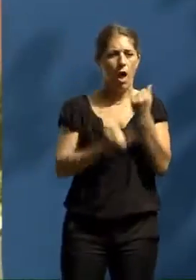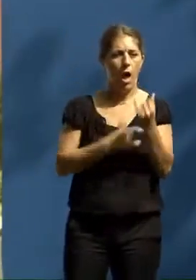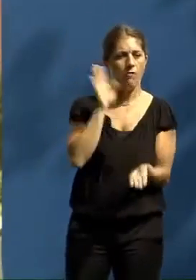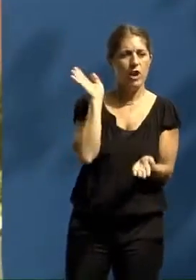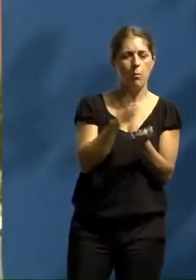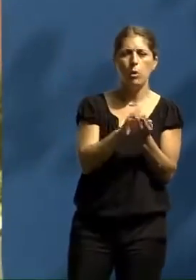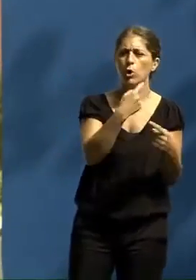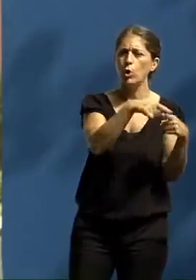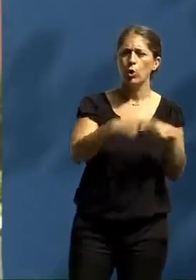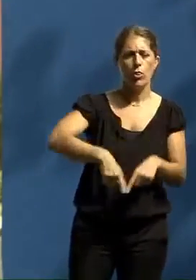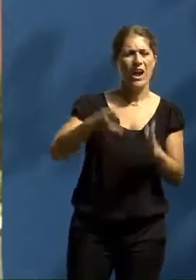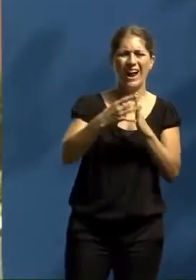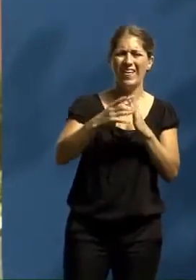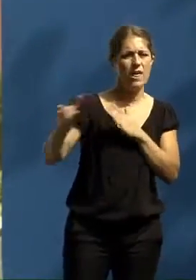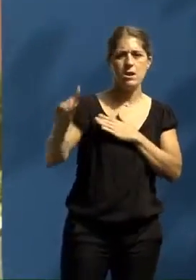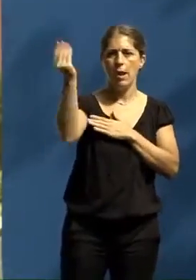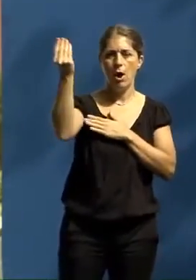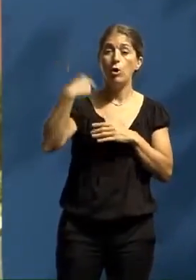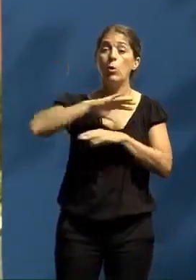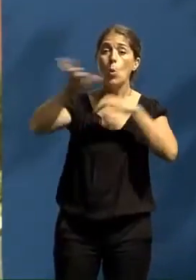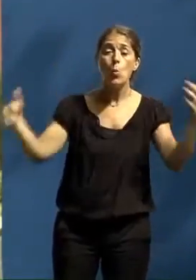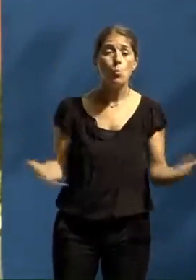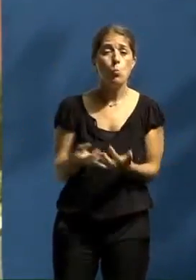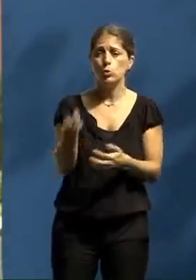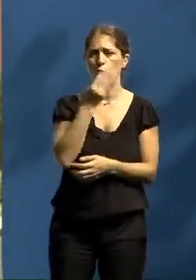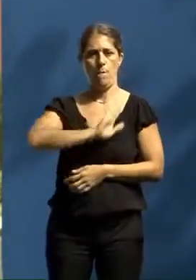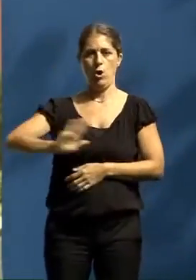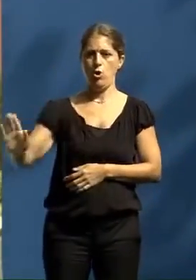do mundo e a xente ten dereito a sabelo.